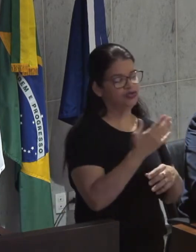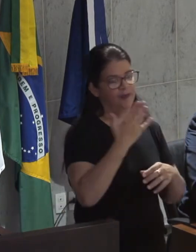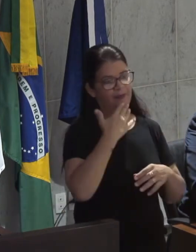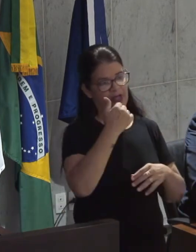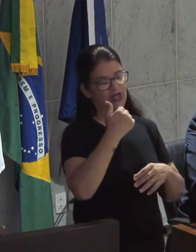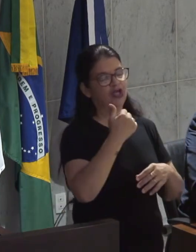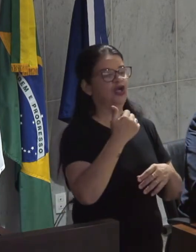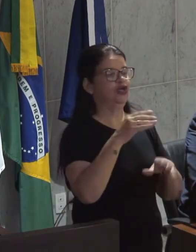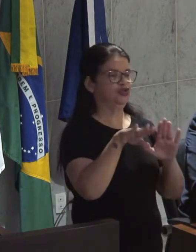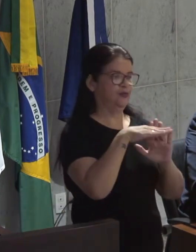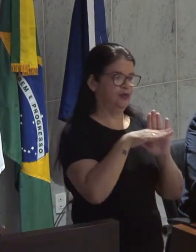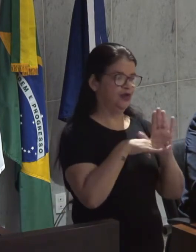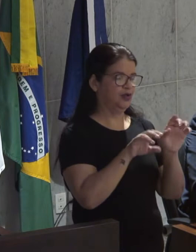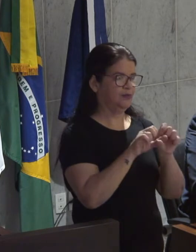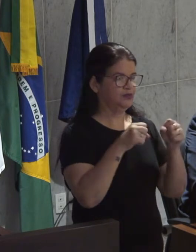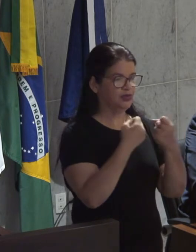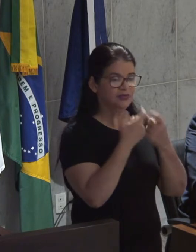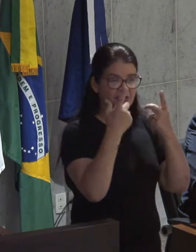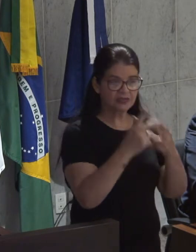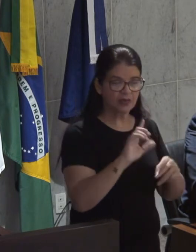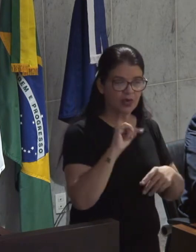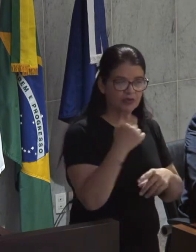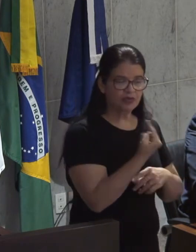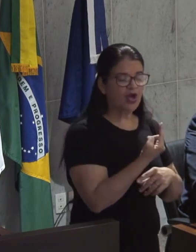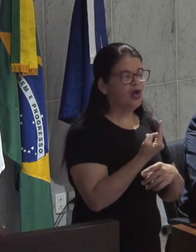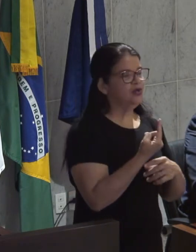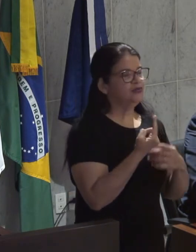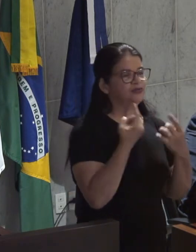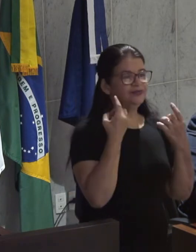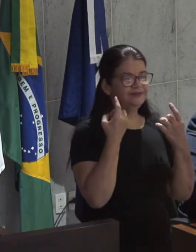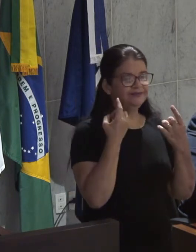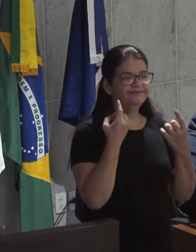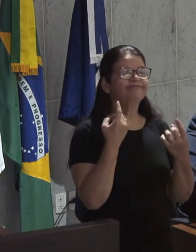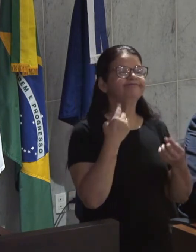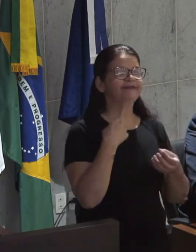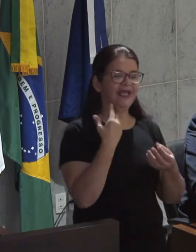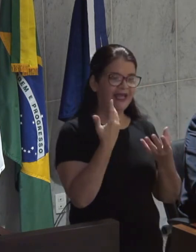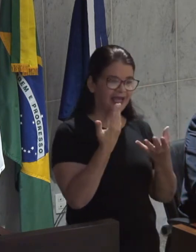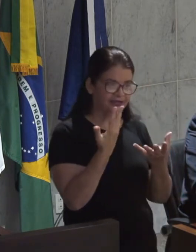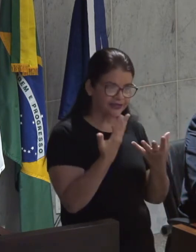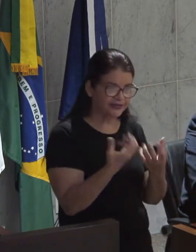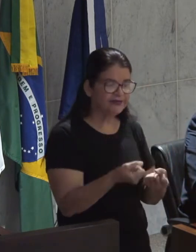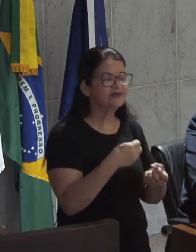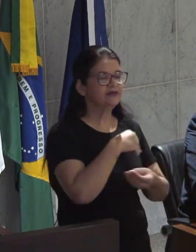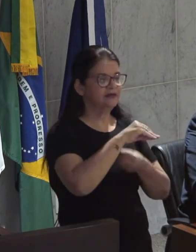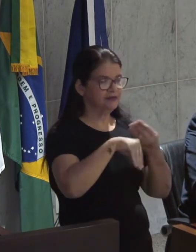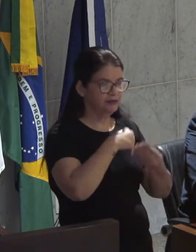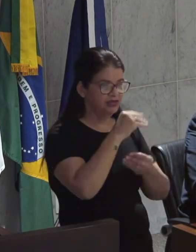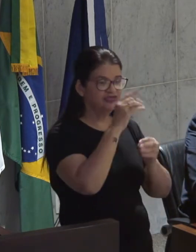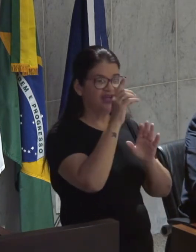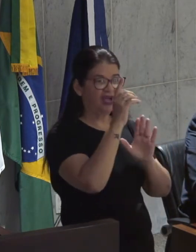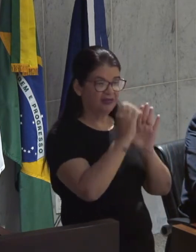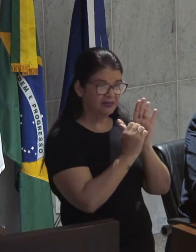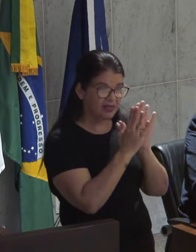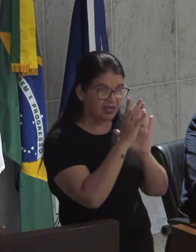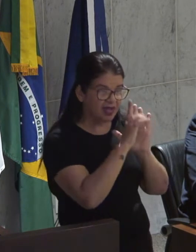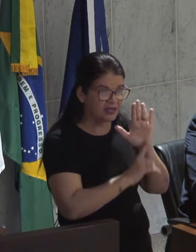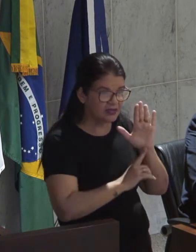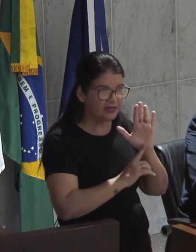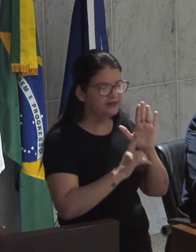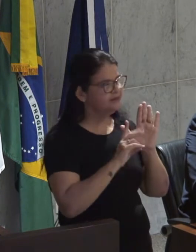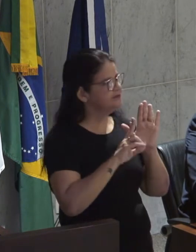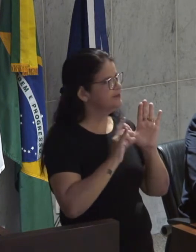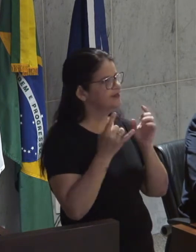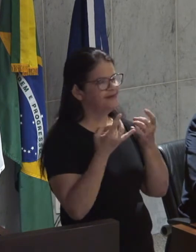programas sociais como o nosso, deixar ser mexido, deixar tirar direitos, nós não vamos deixar.